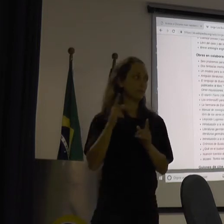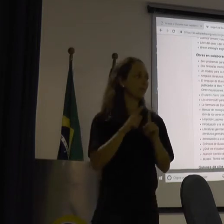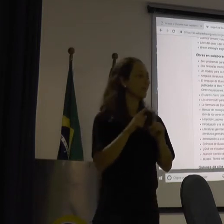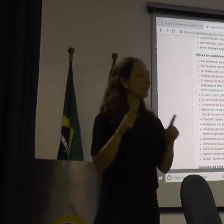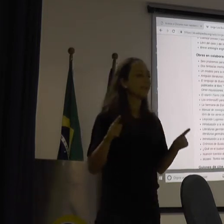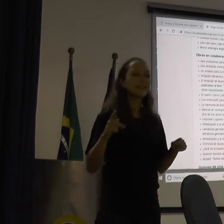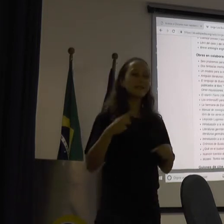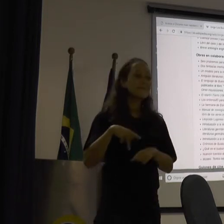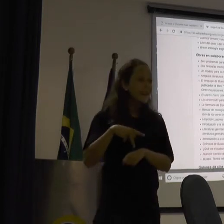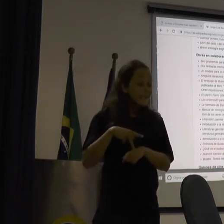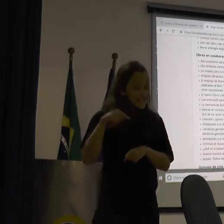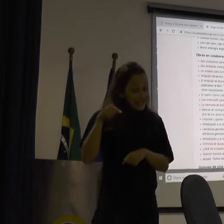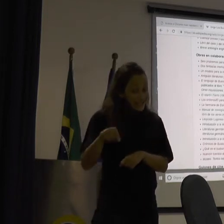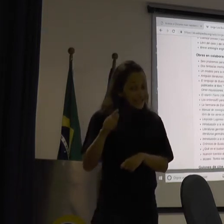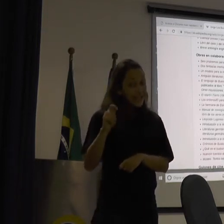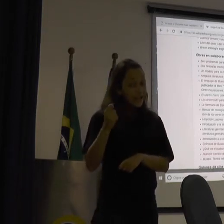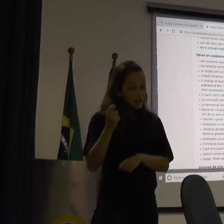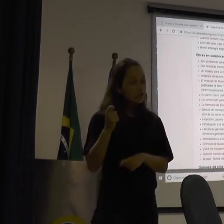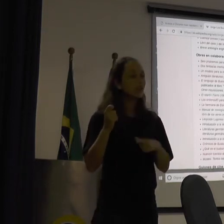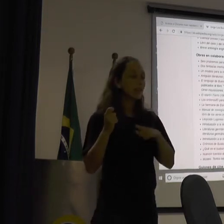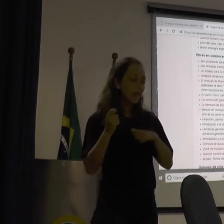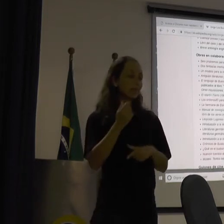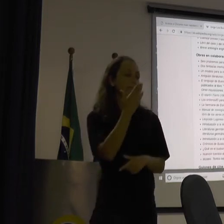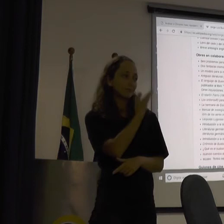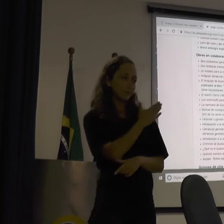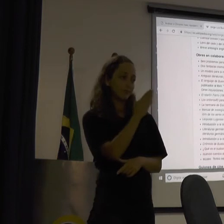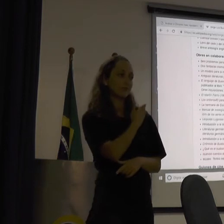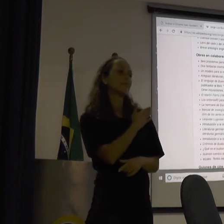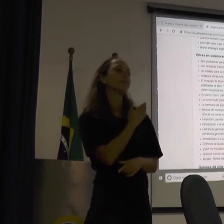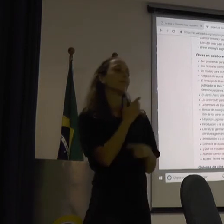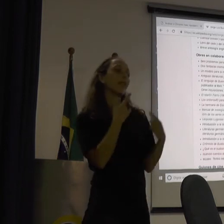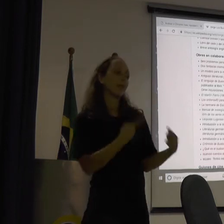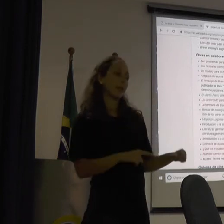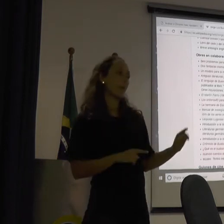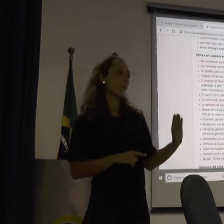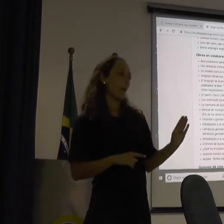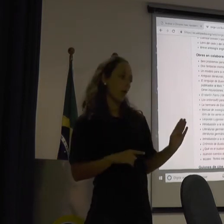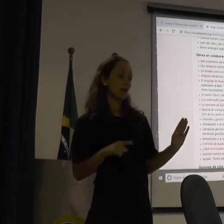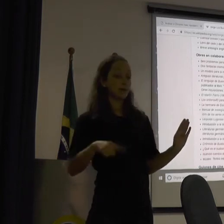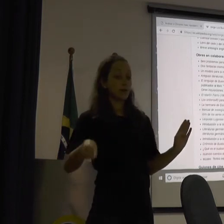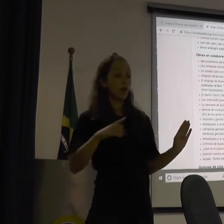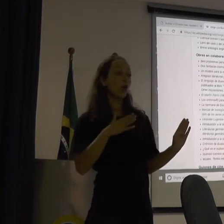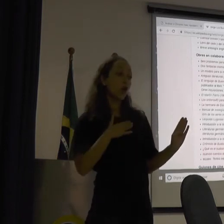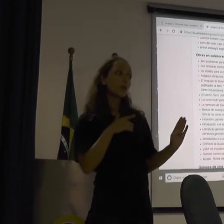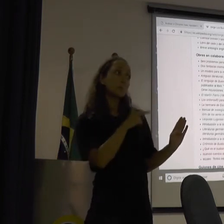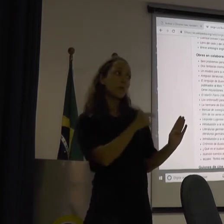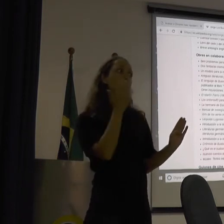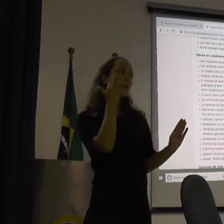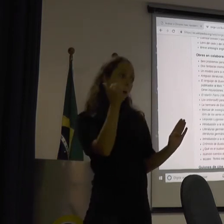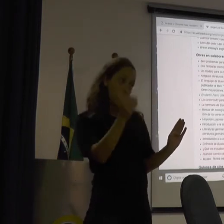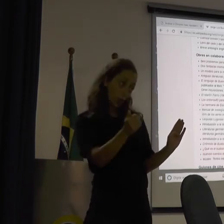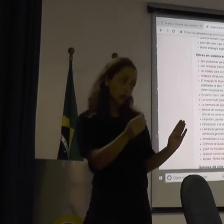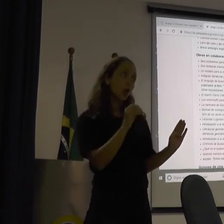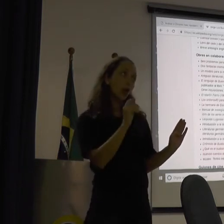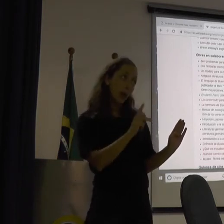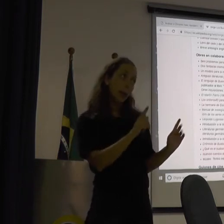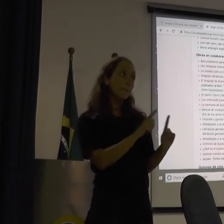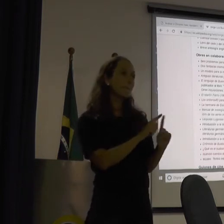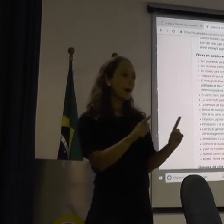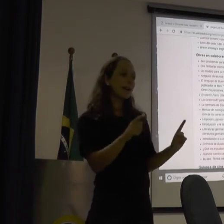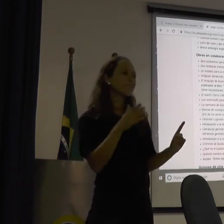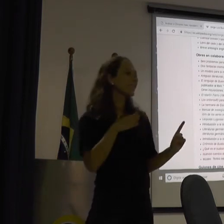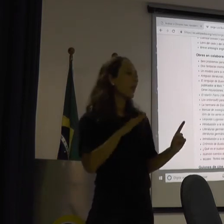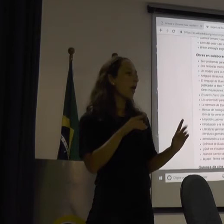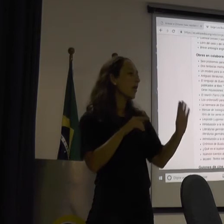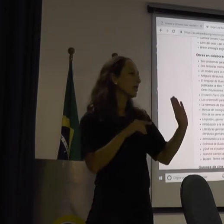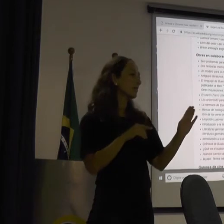Argentina tem esse preconceito contra o Borges. As pessoas gostam da fama do Borges, mas não gostam. No Brasil